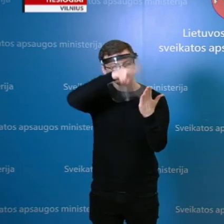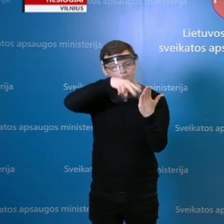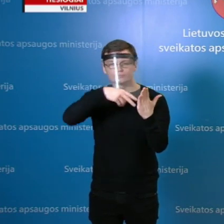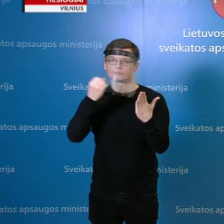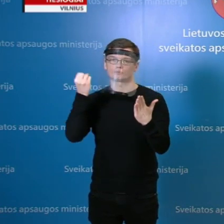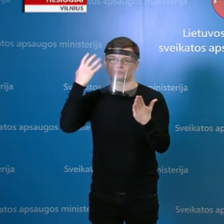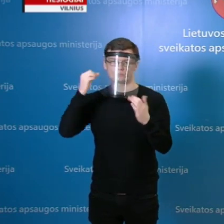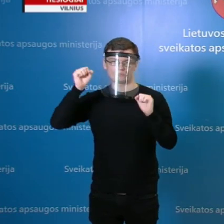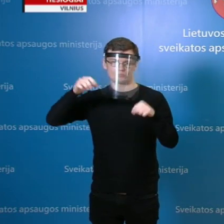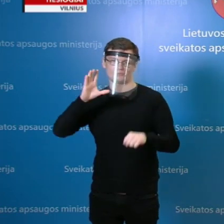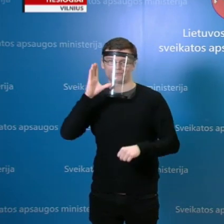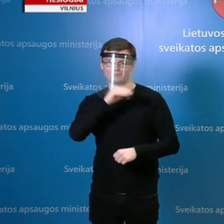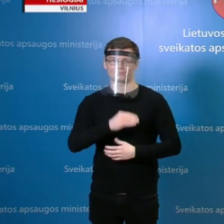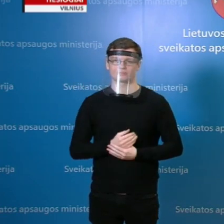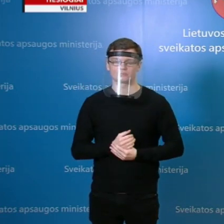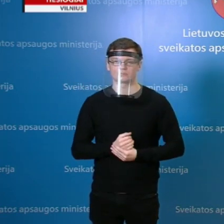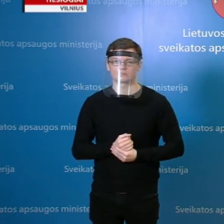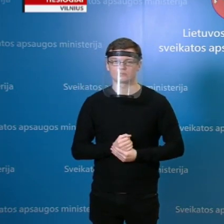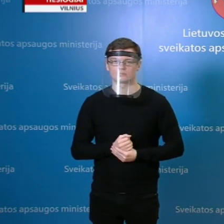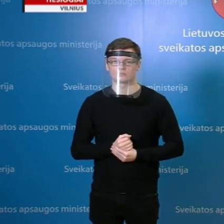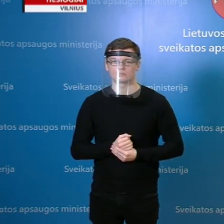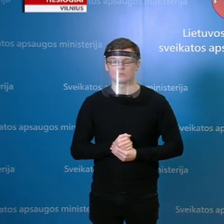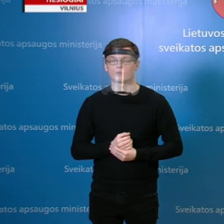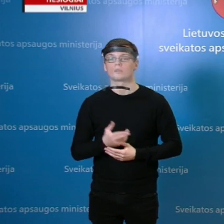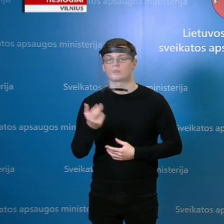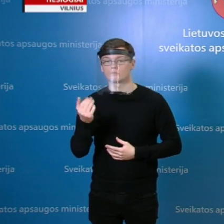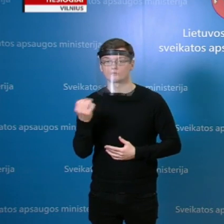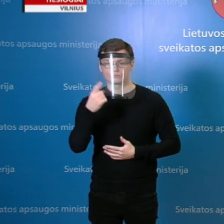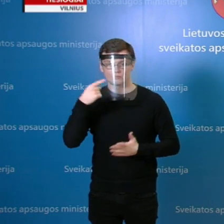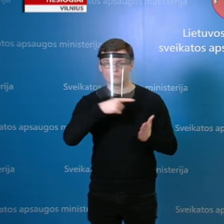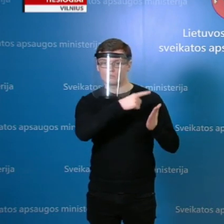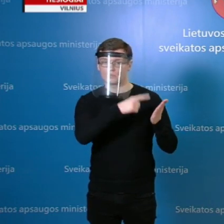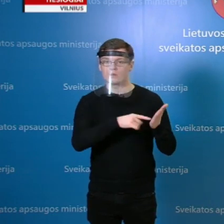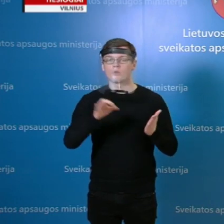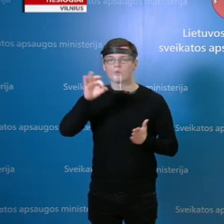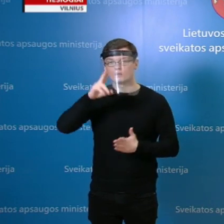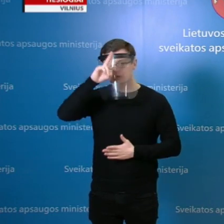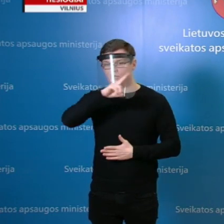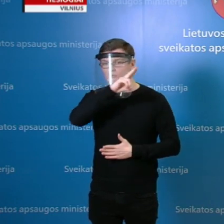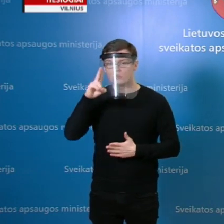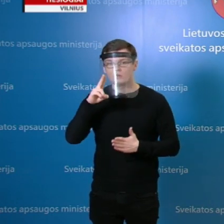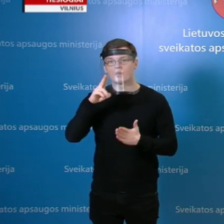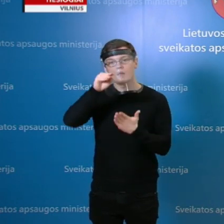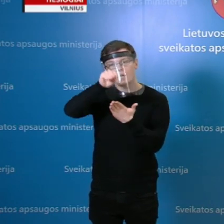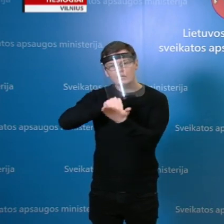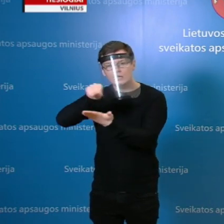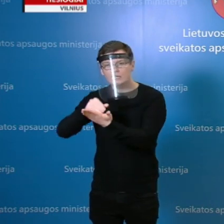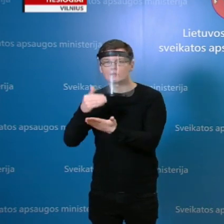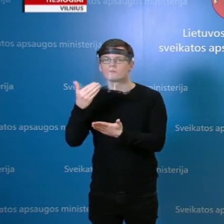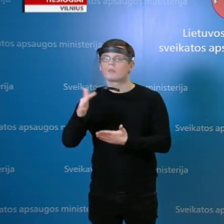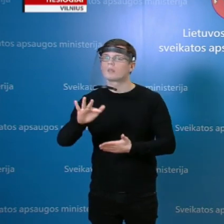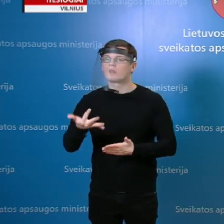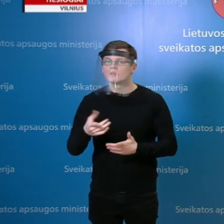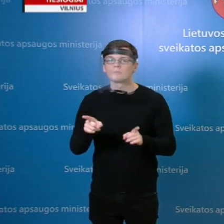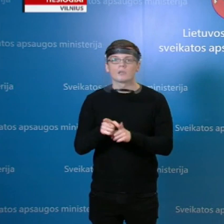Nerijau, dar būtų klausimų? Taip, dėl tėvams anketų reikia užpildyti. Kokios tai anketos, kam jos reikalingos, jeigu